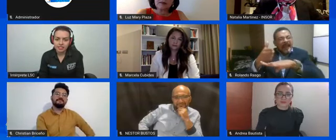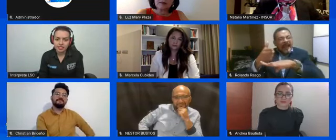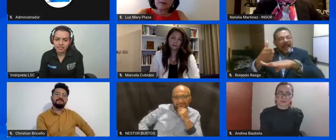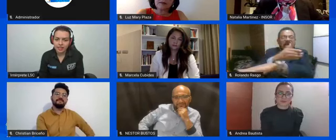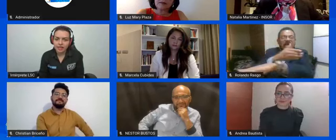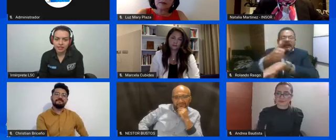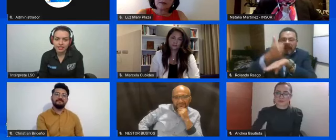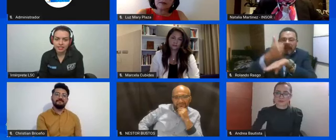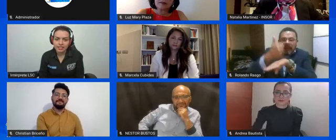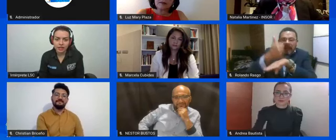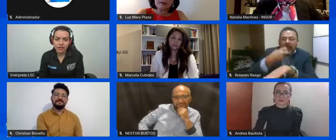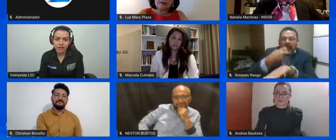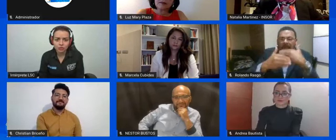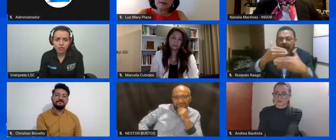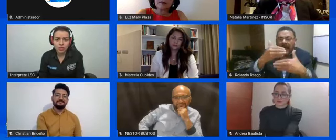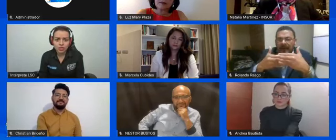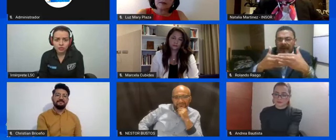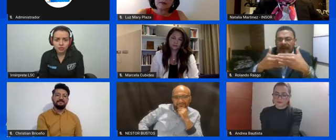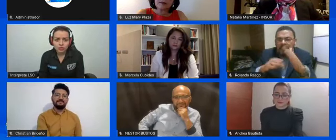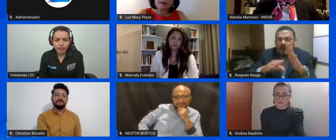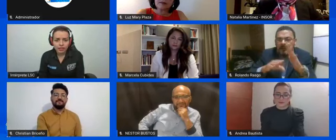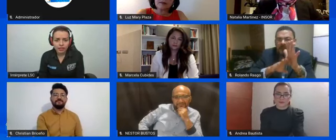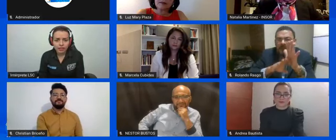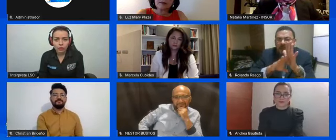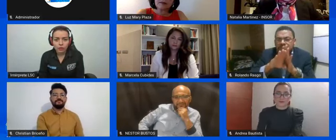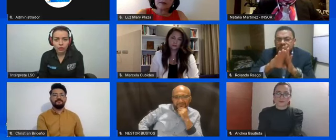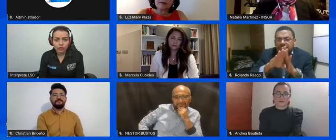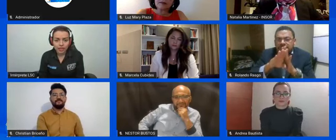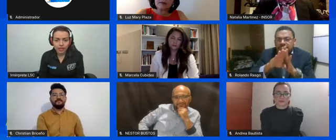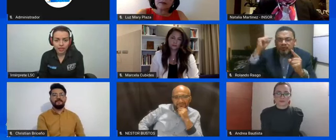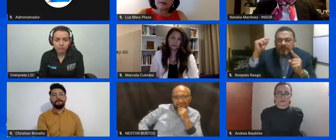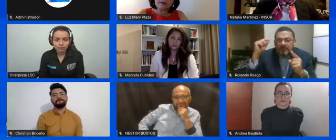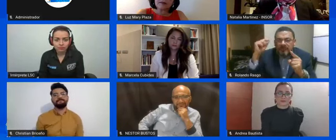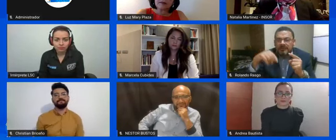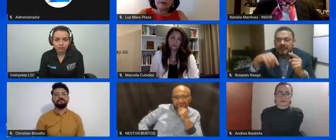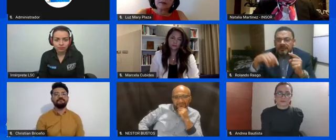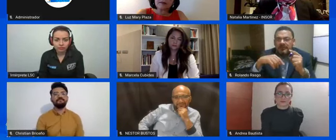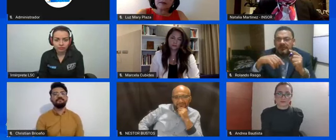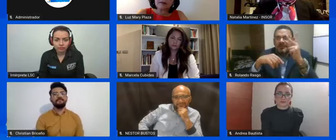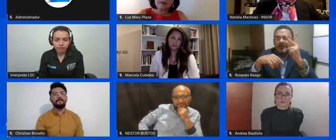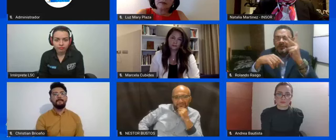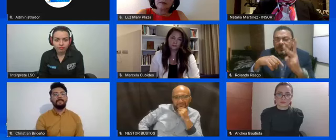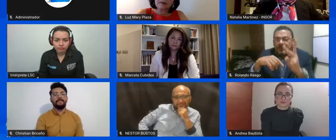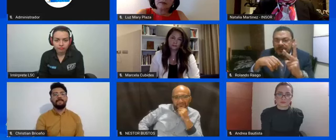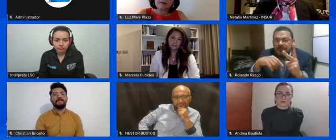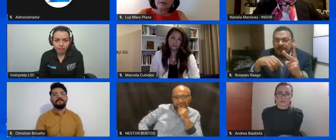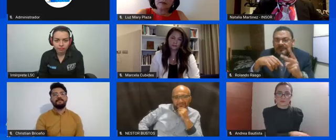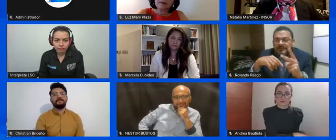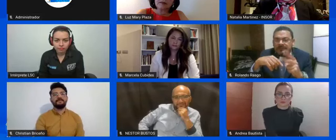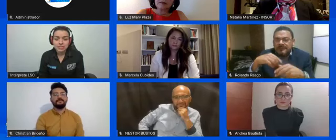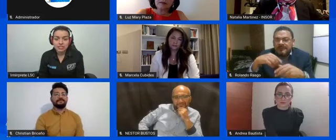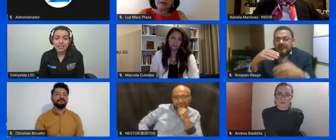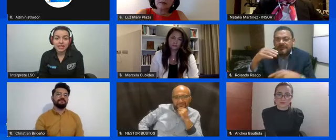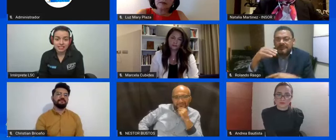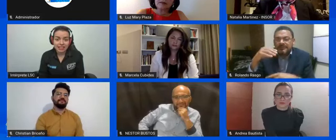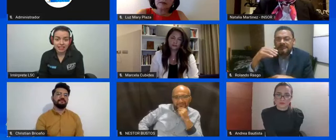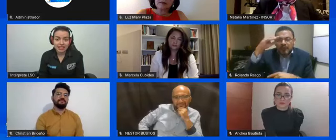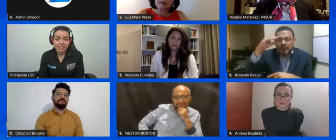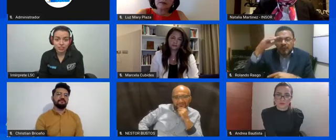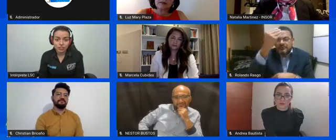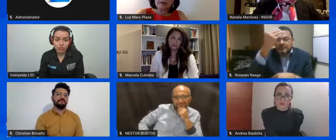enseñar la lengua de señas para los niños. Entonces, recuerdo que pues esa decisión de Luz